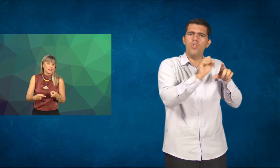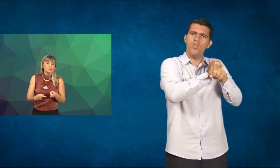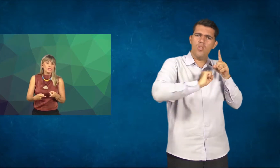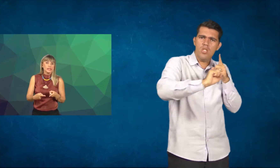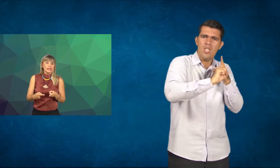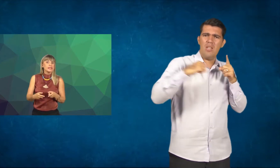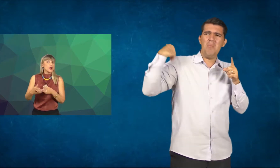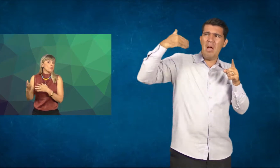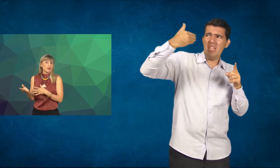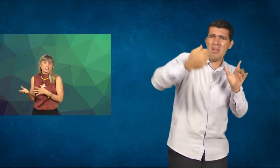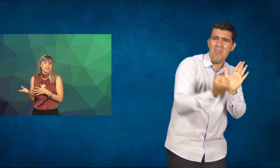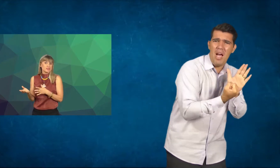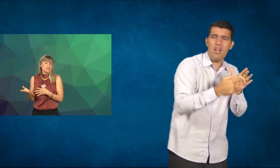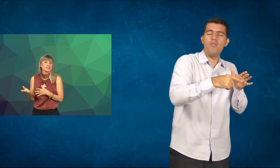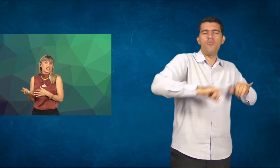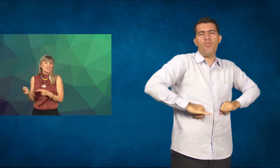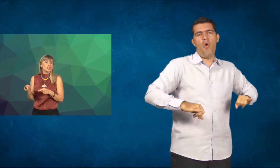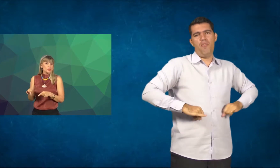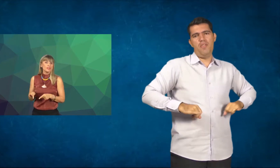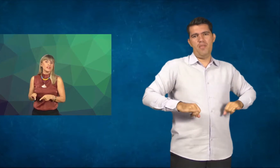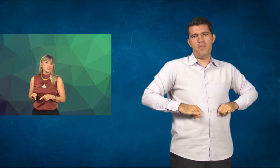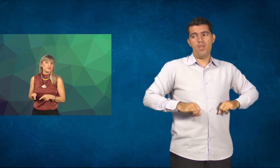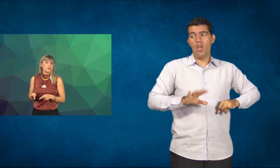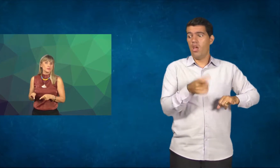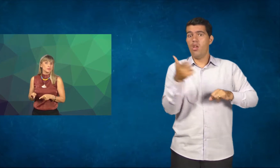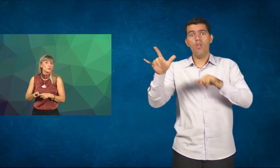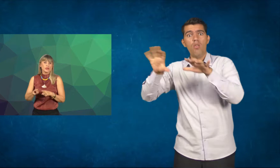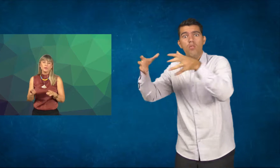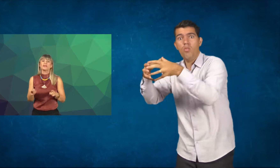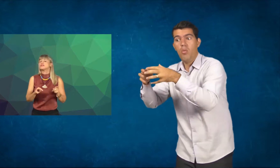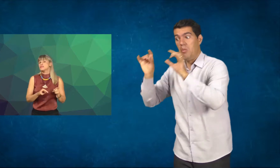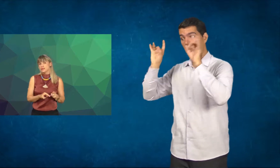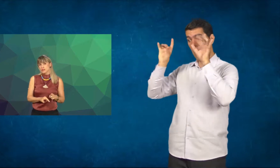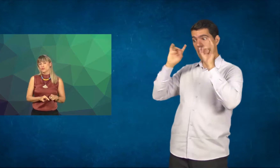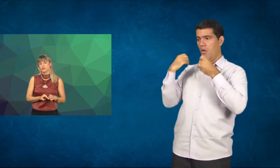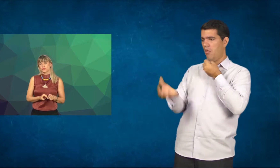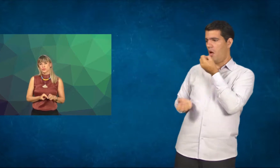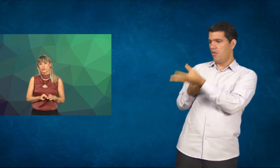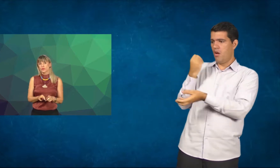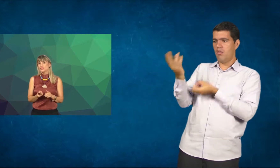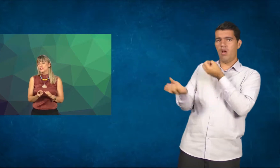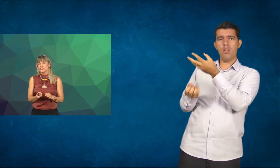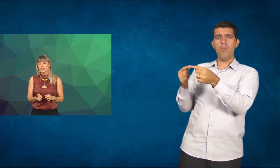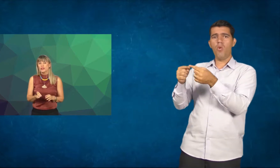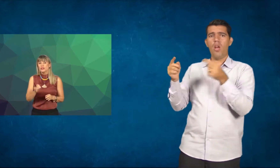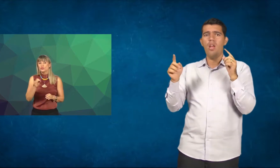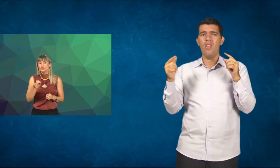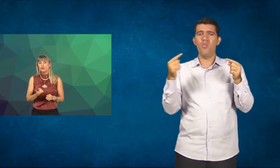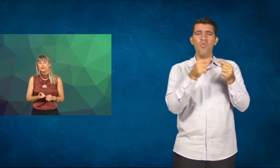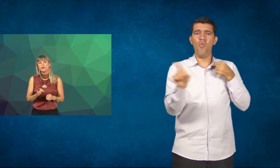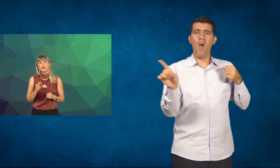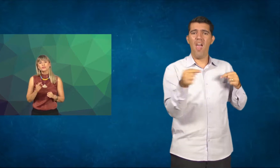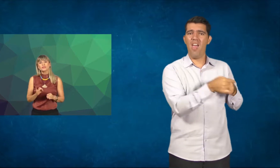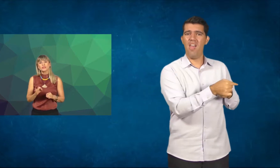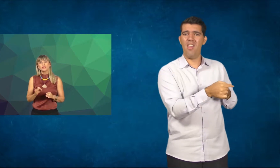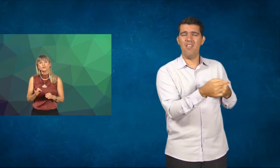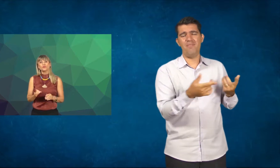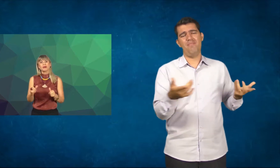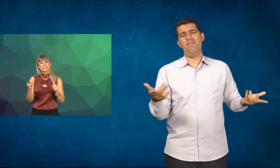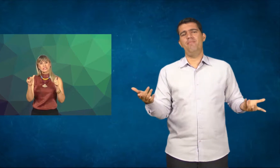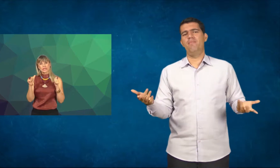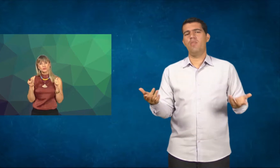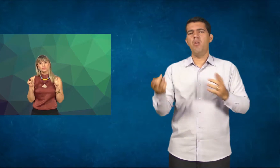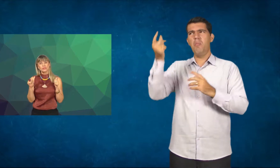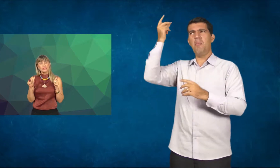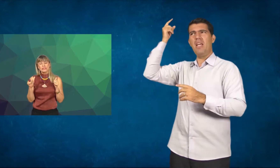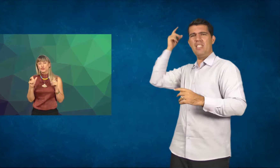legado deixado, e há uma parcela da sociedade que tem privilégios por não pertencer a esses grupos. Ou seja, todo preconceito